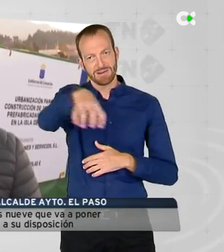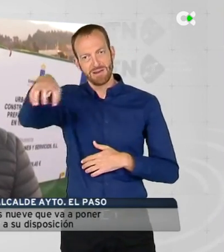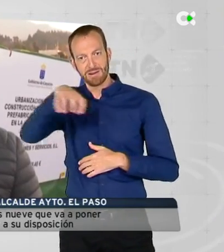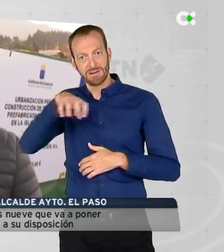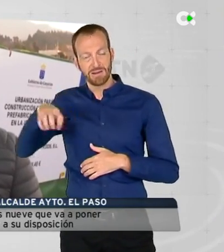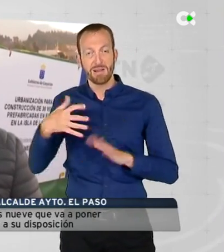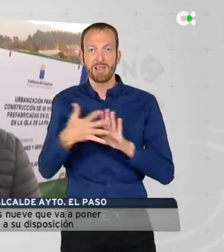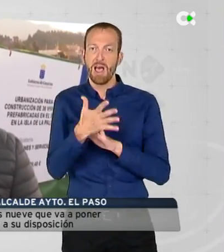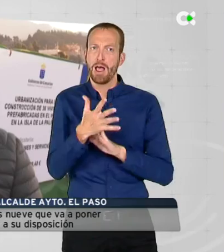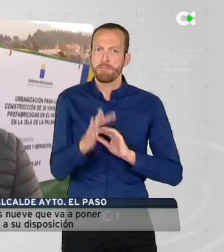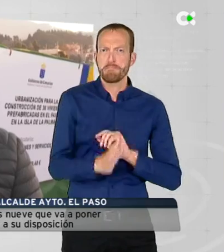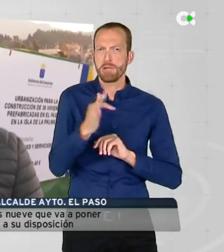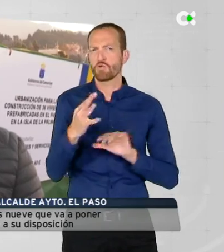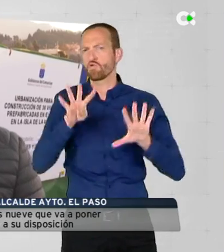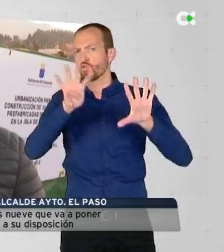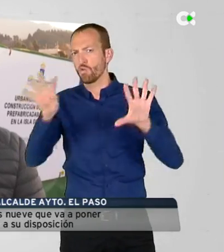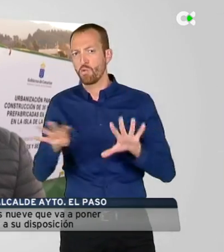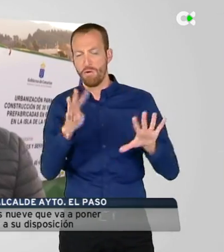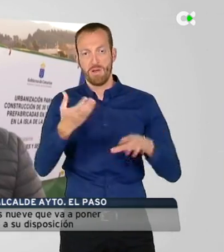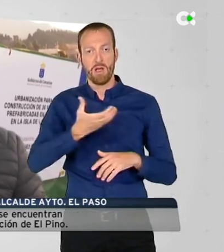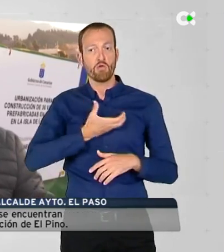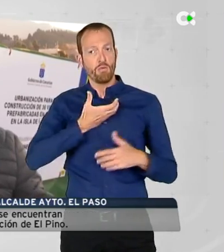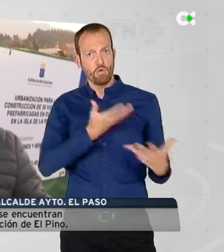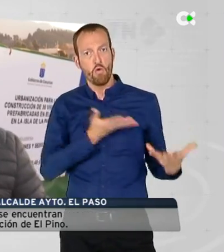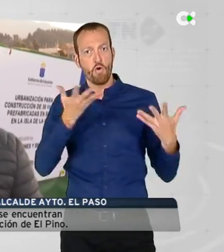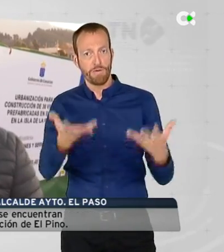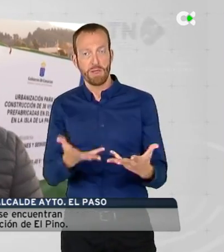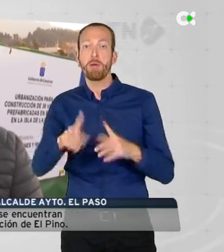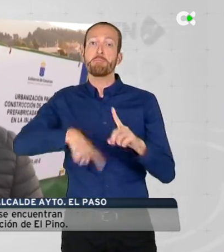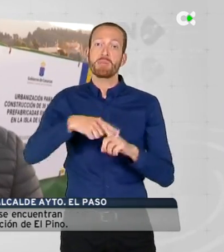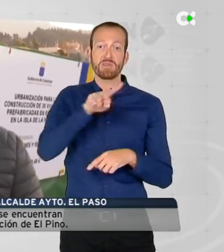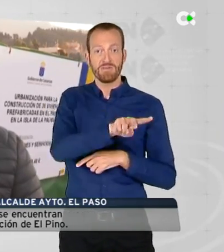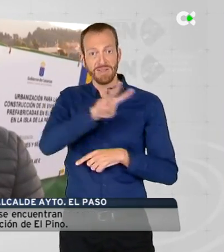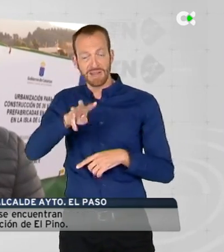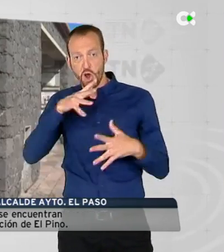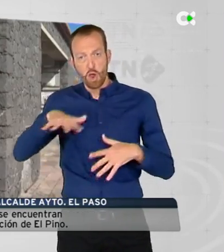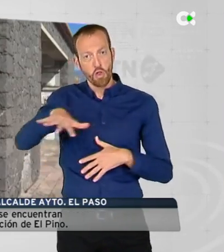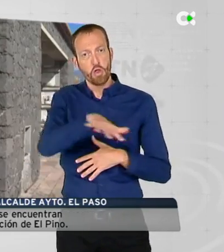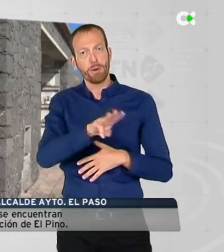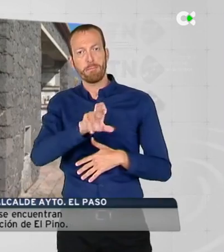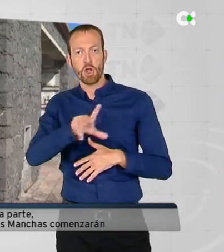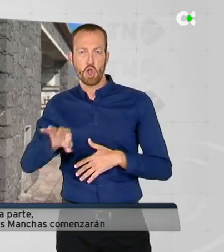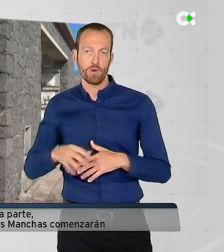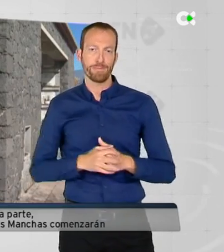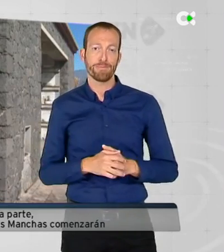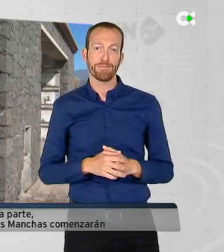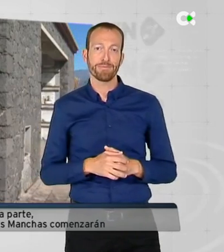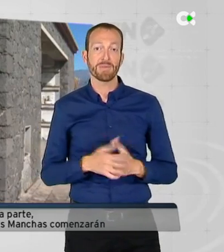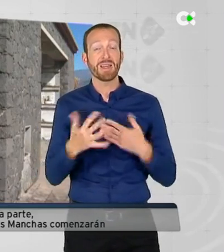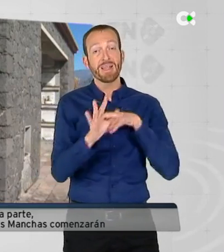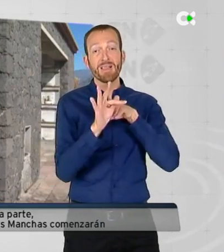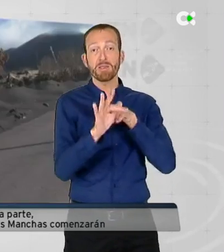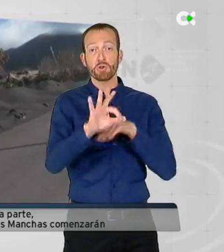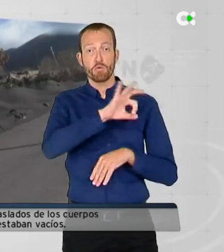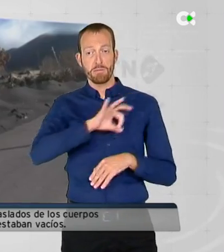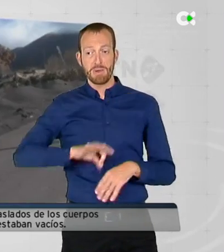sumarían a otras nueve que va a poner el Ayuntamiento a disposición y las 23 que se encuentran en la urbanización del Pino. Por otra parte, en el Cementerio de las